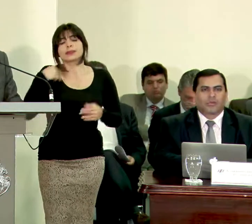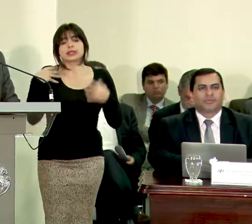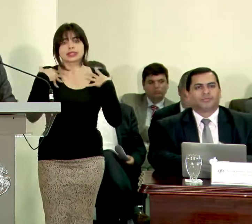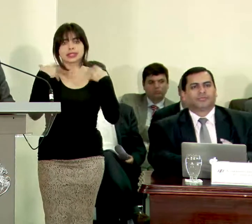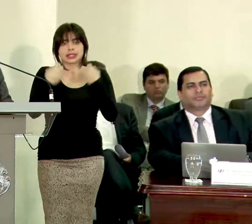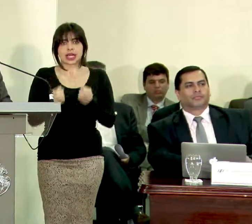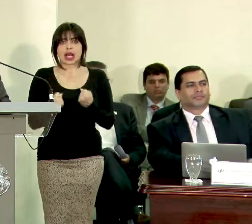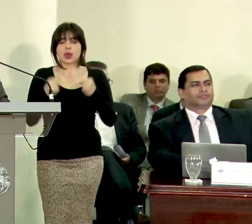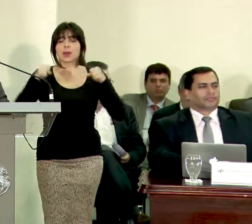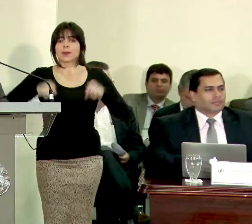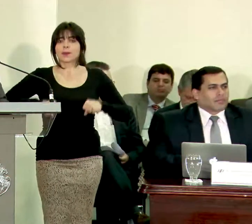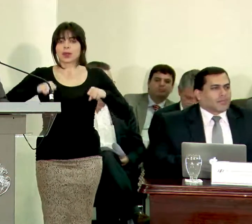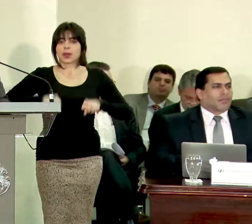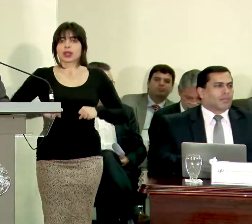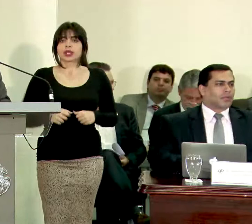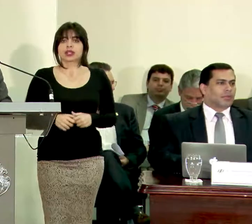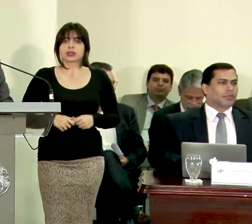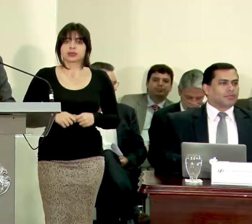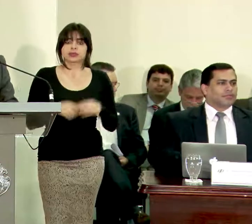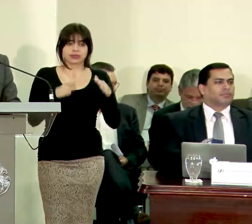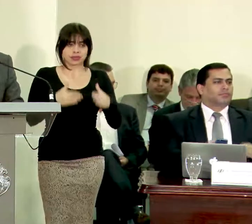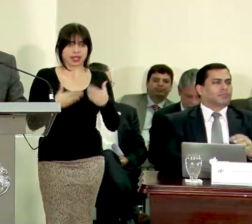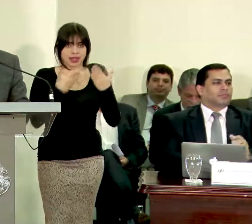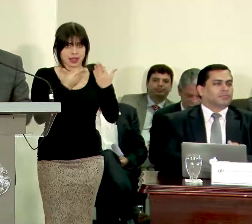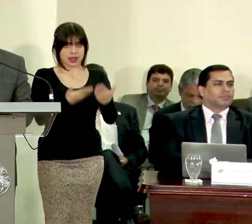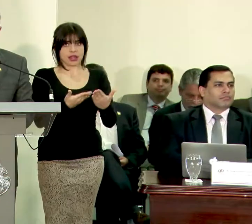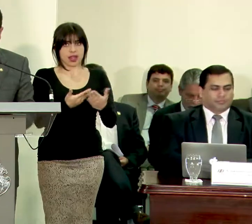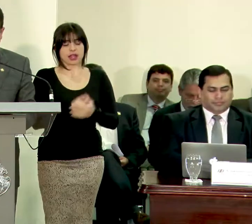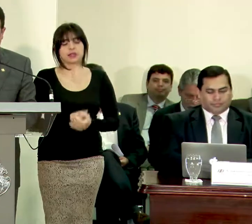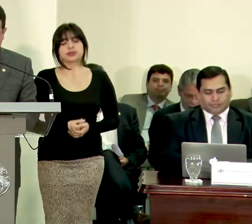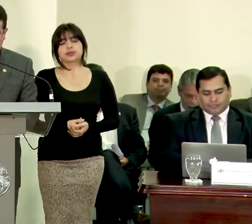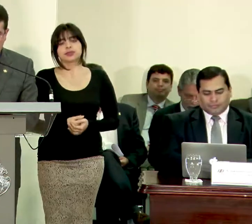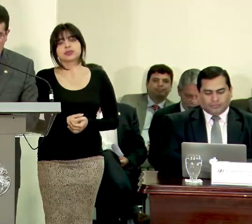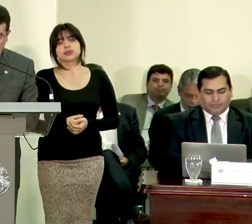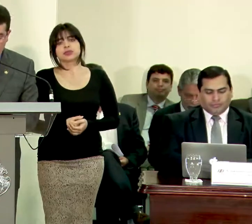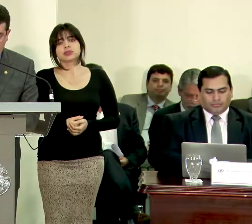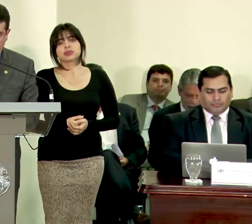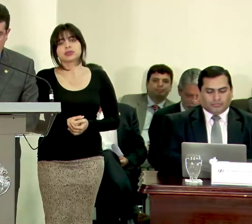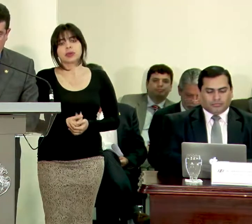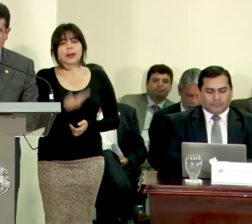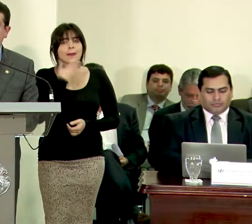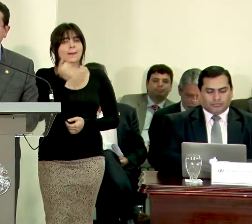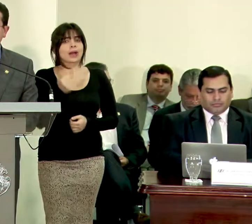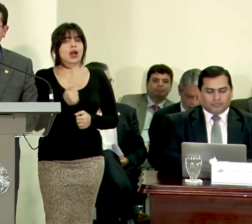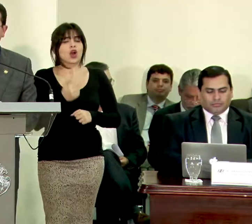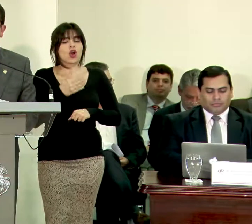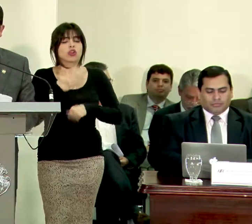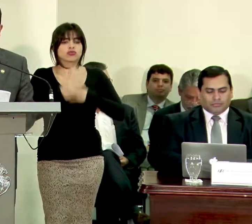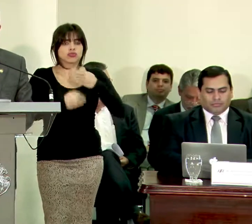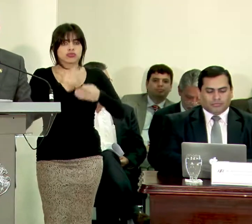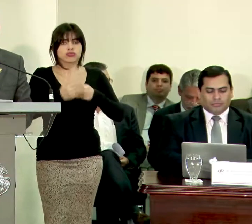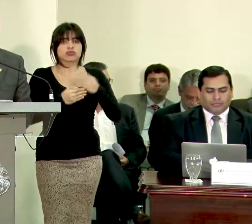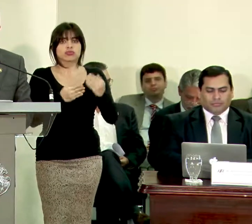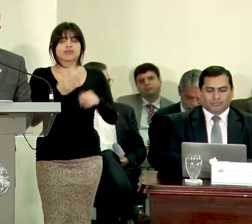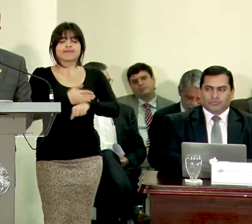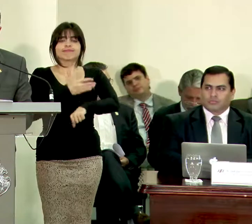Salud podrá dar una mejora en sus plazos